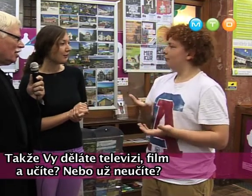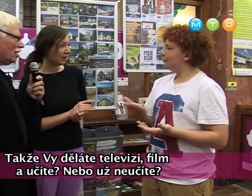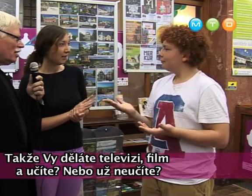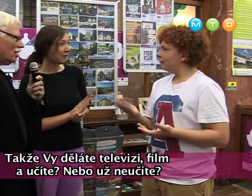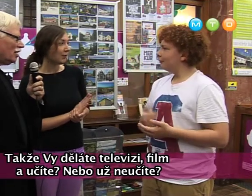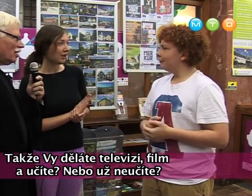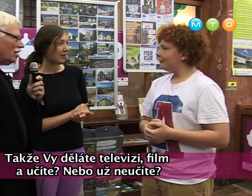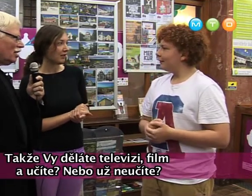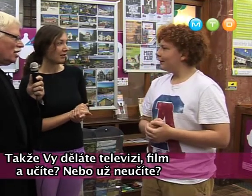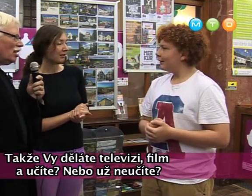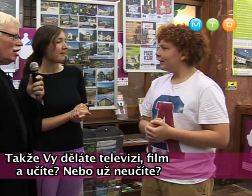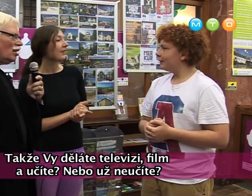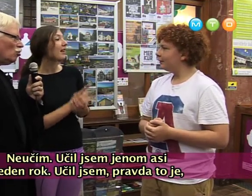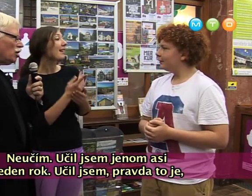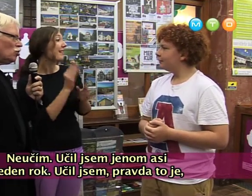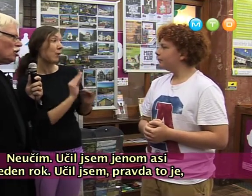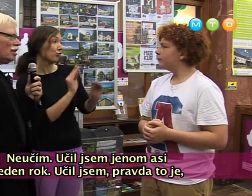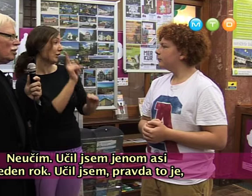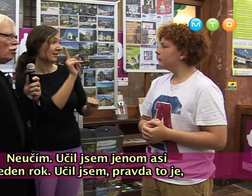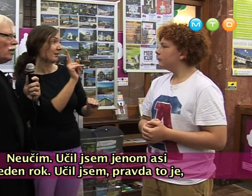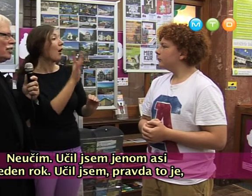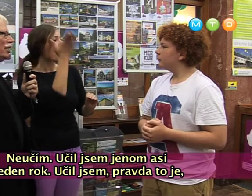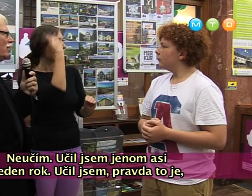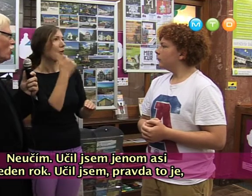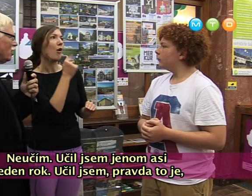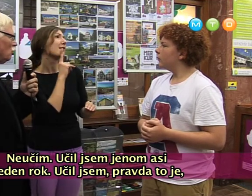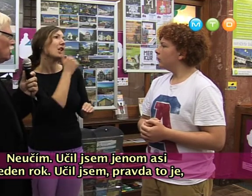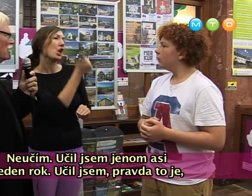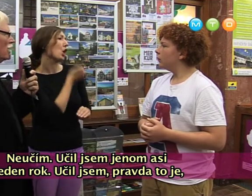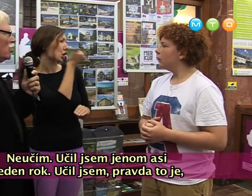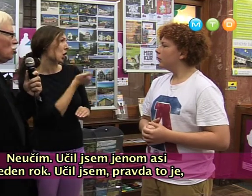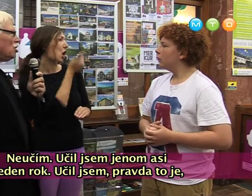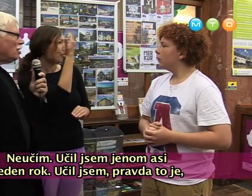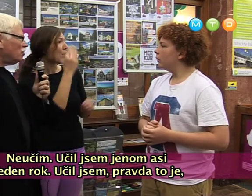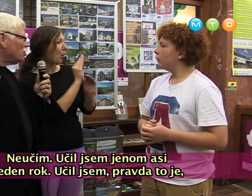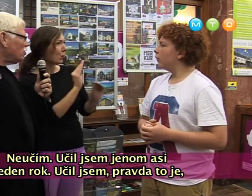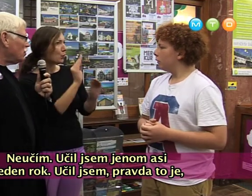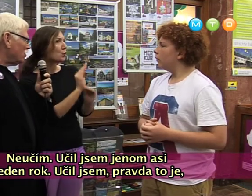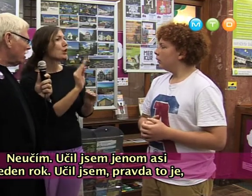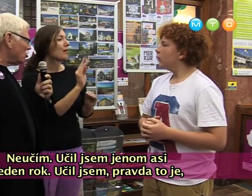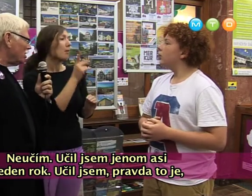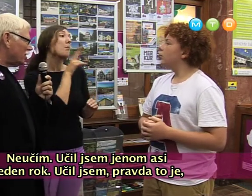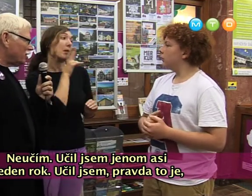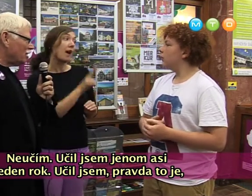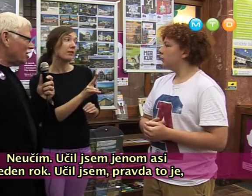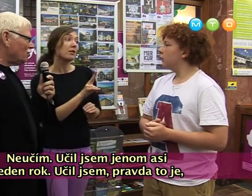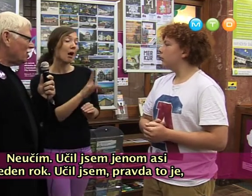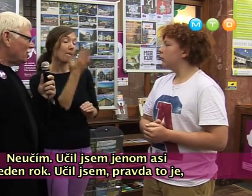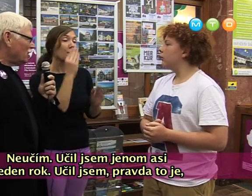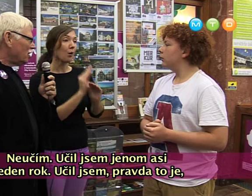a učíte, už neučíte teda? Neučím, učil jsem jenom asi jeden rok, učil jsem, pravda to je